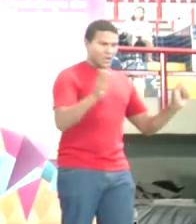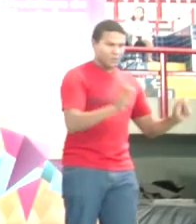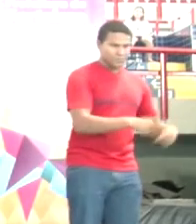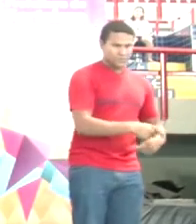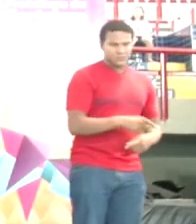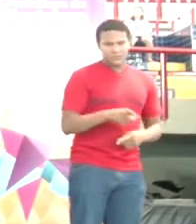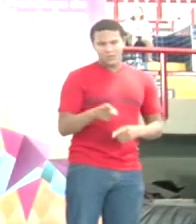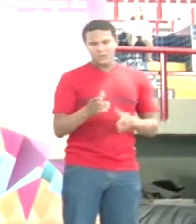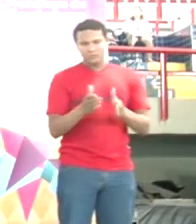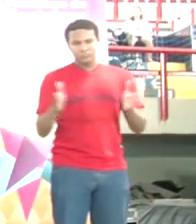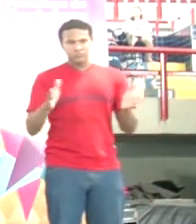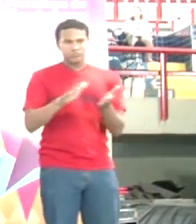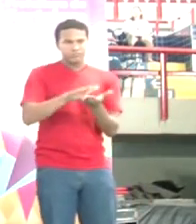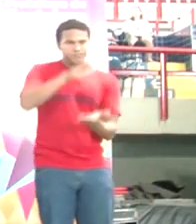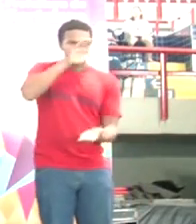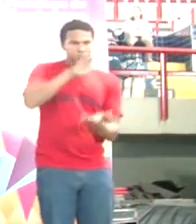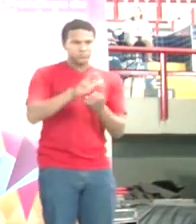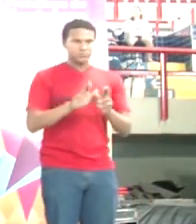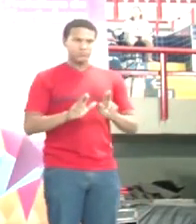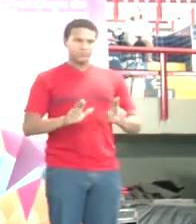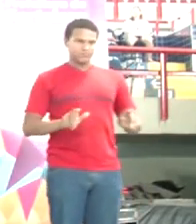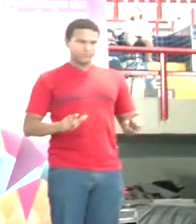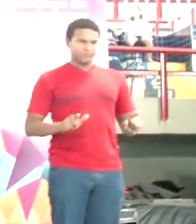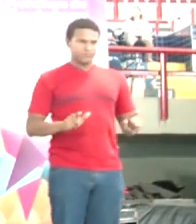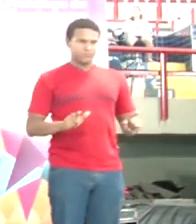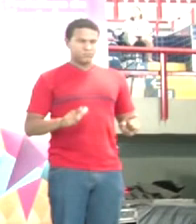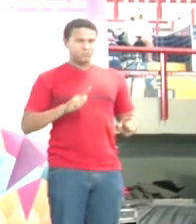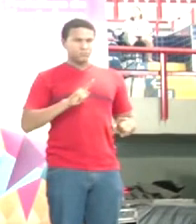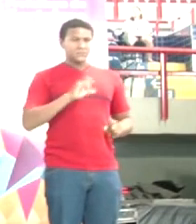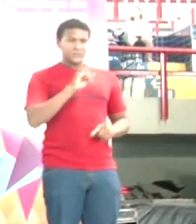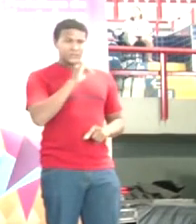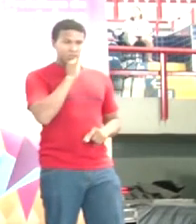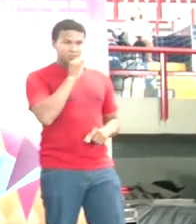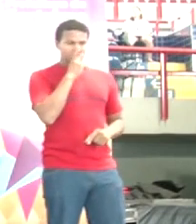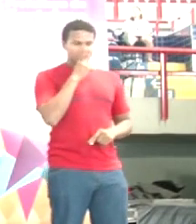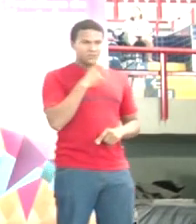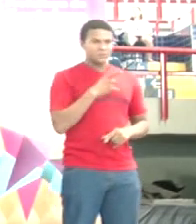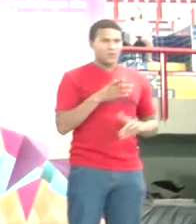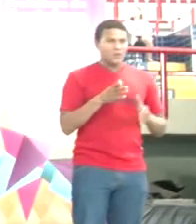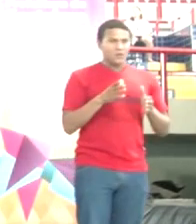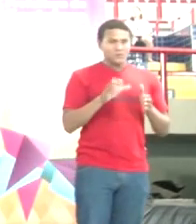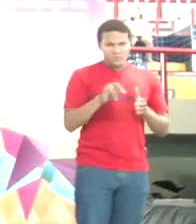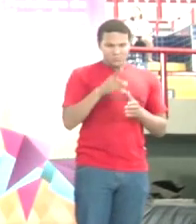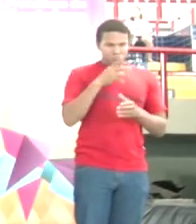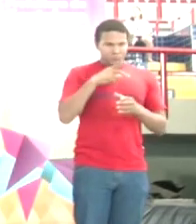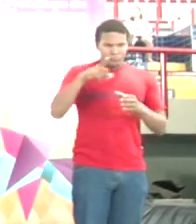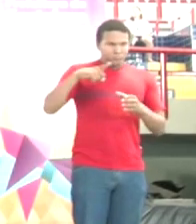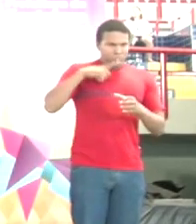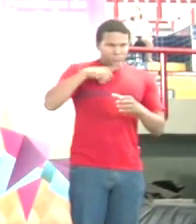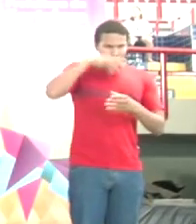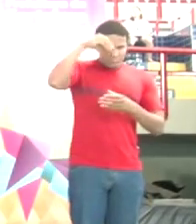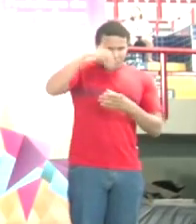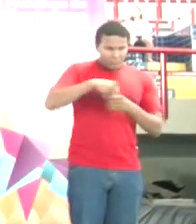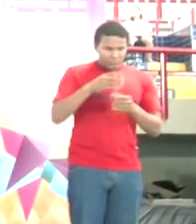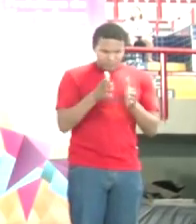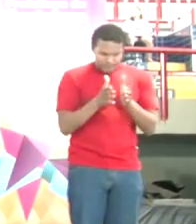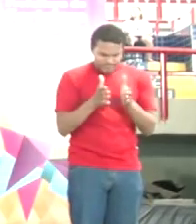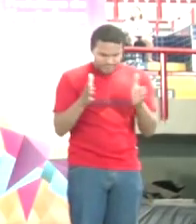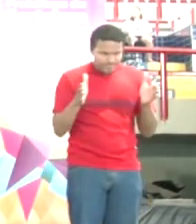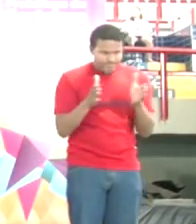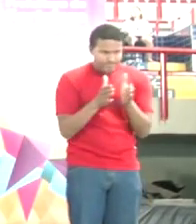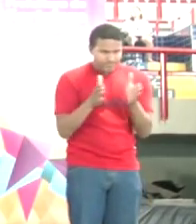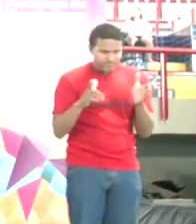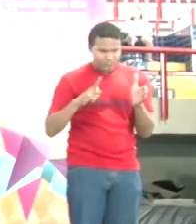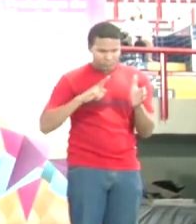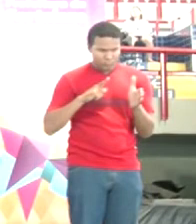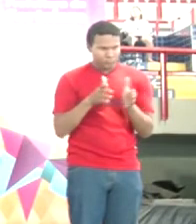totalmente homogênea, né? Ela ocupa um volume no espaço, mas ela não